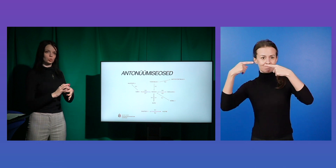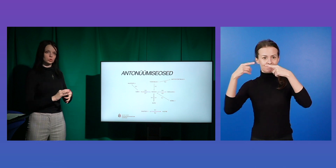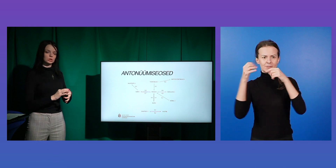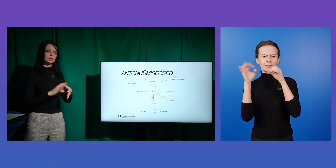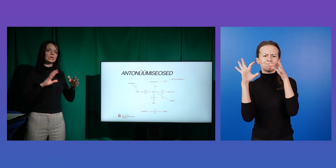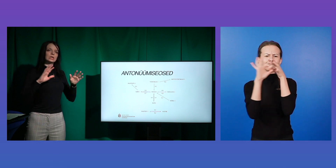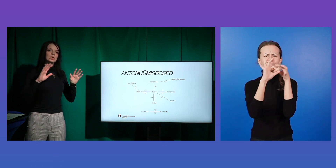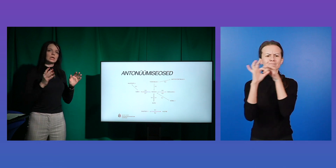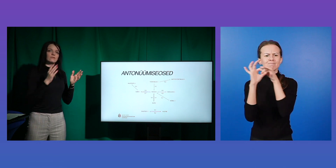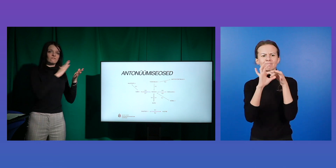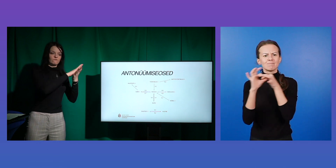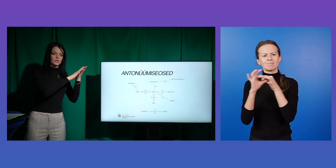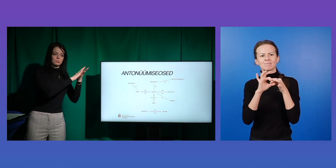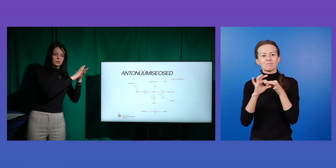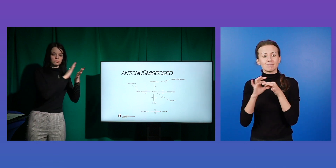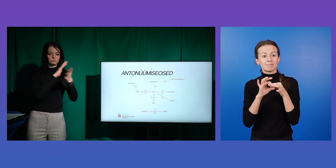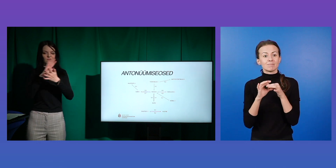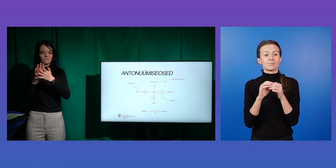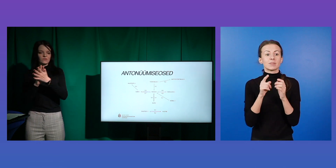antonüümide seosed.